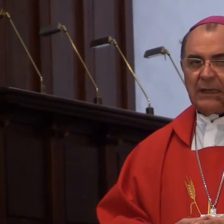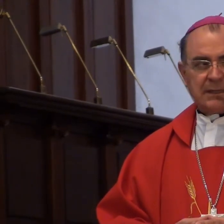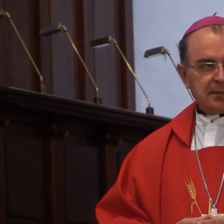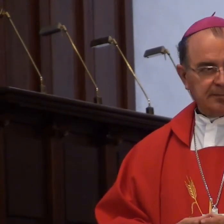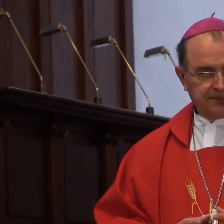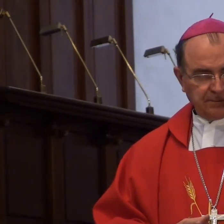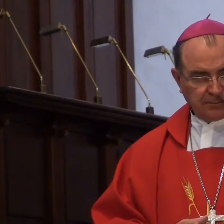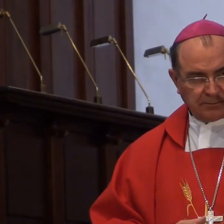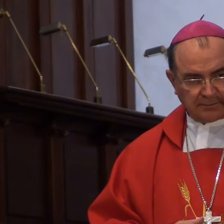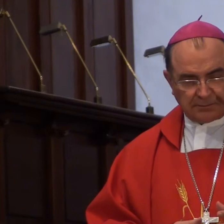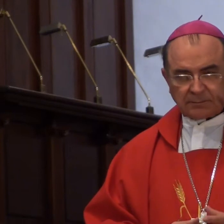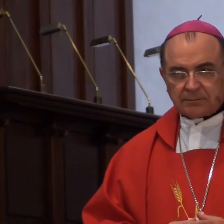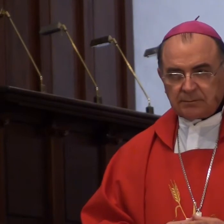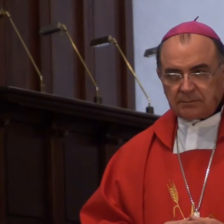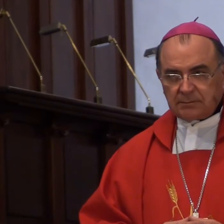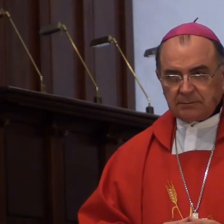y fuertes